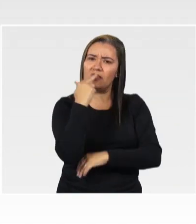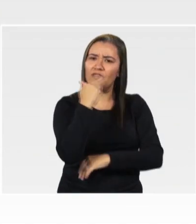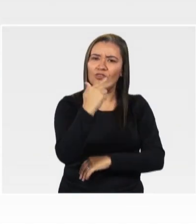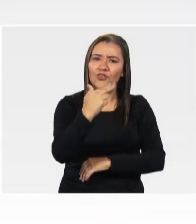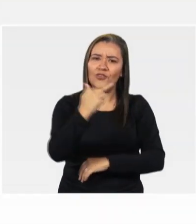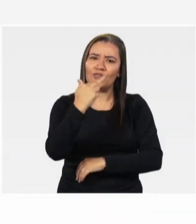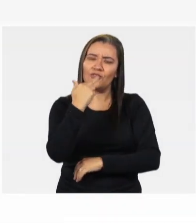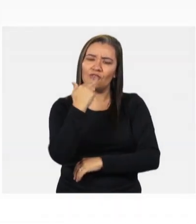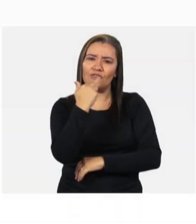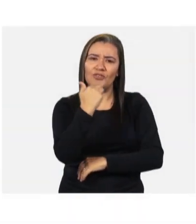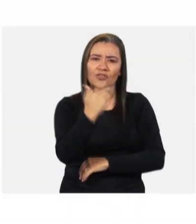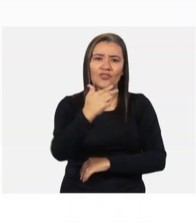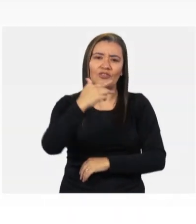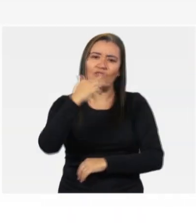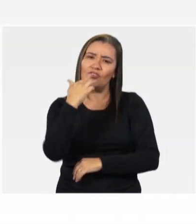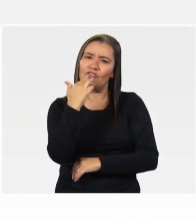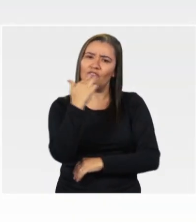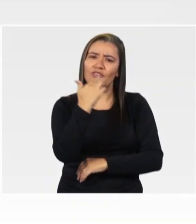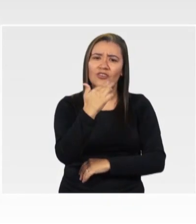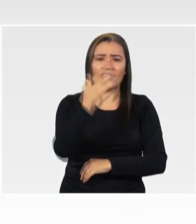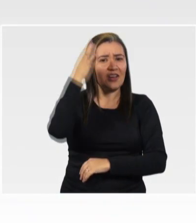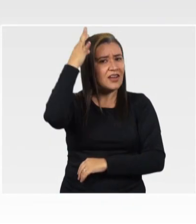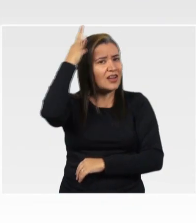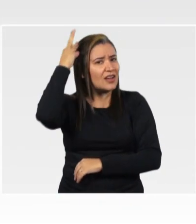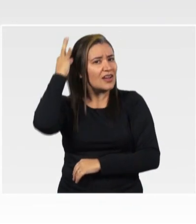a cor de sua pele,